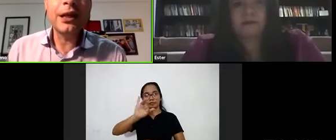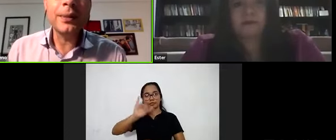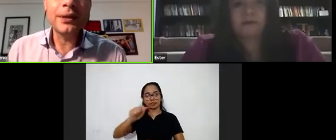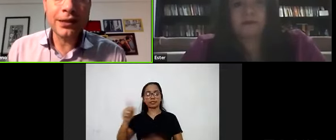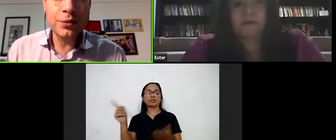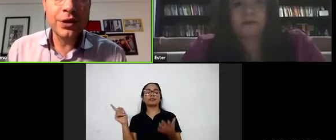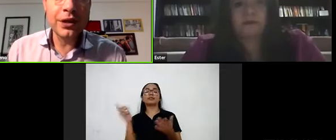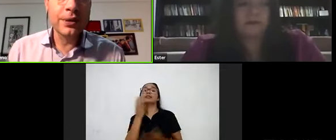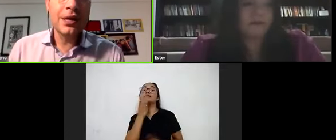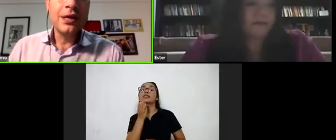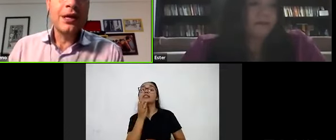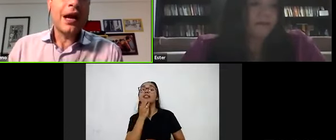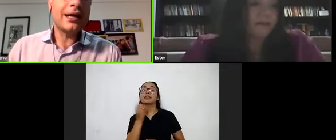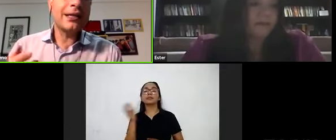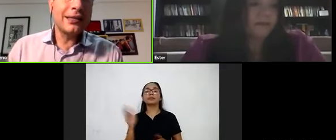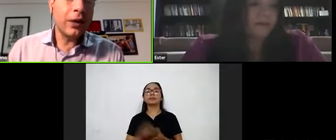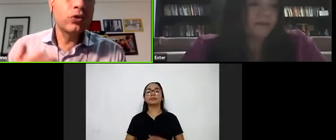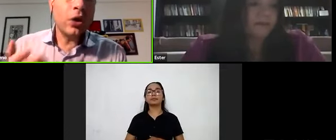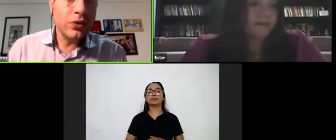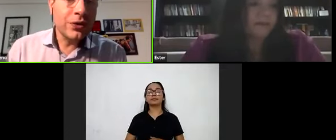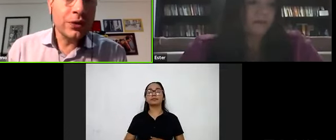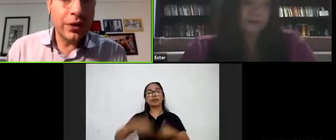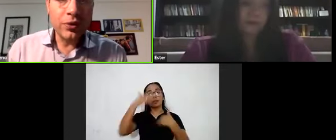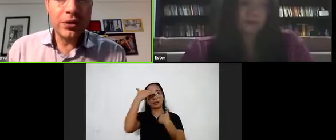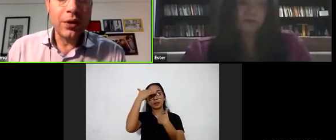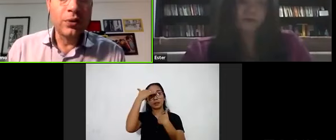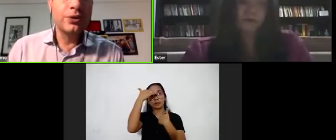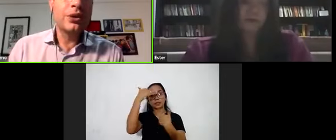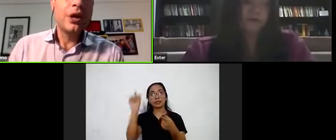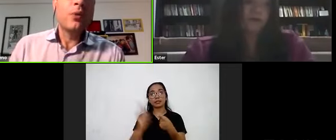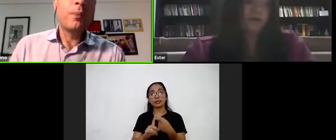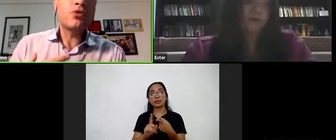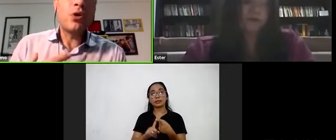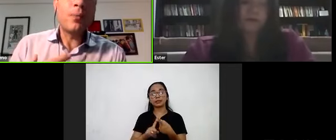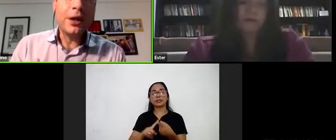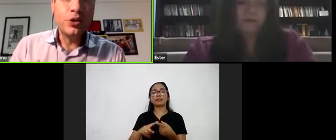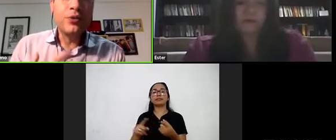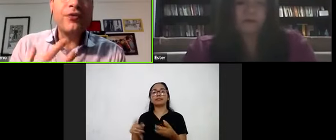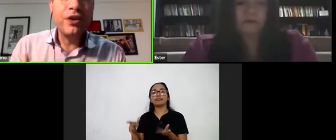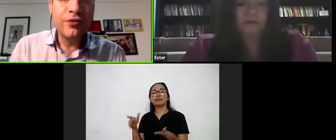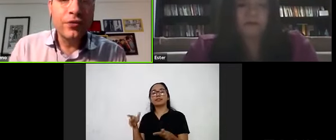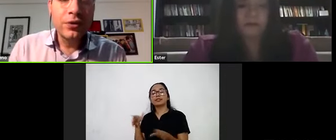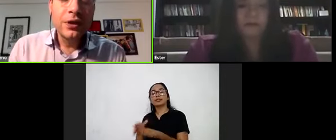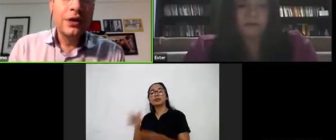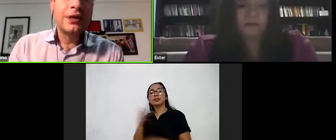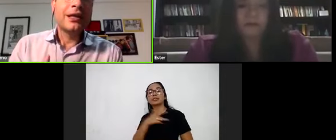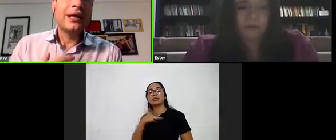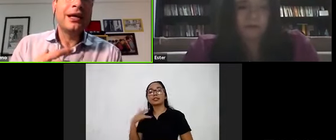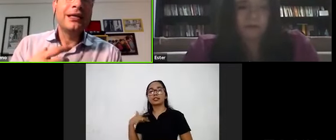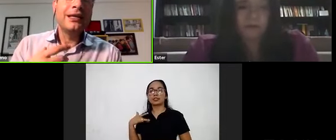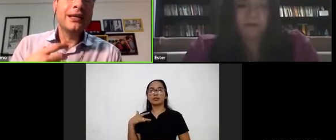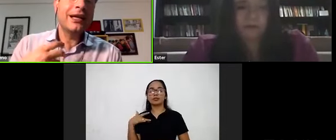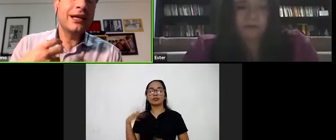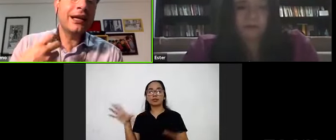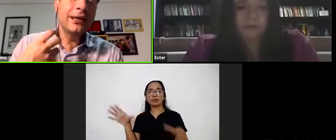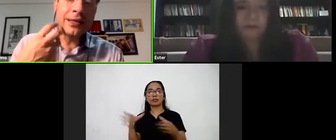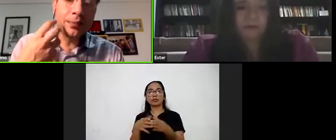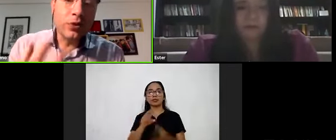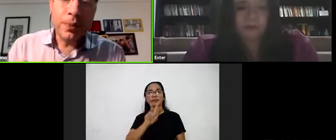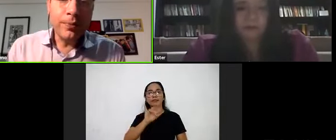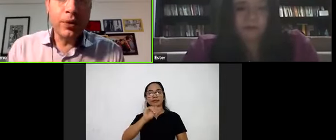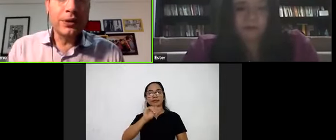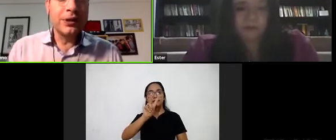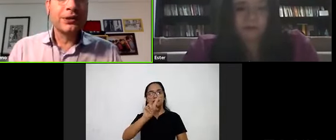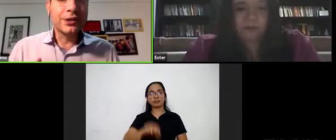de interpretação de Libras. Agradecer ao nosso setorial de saúde. O pessoal é um partido vivo, né? E isso